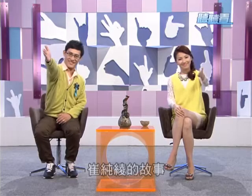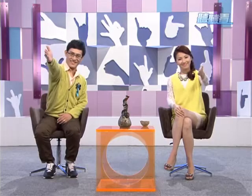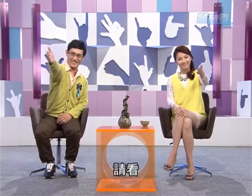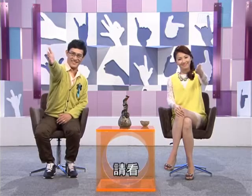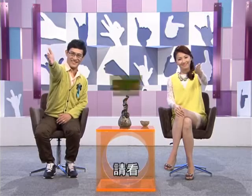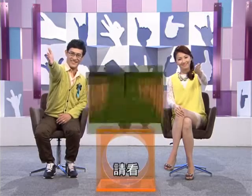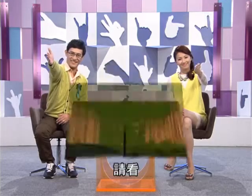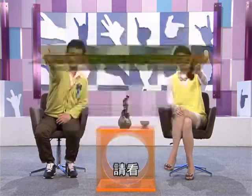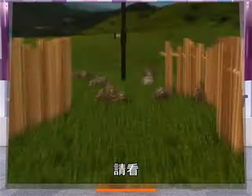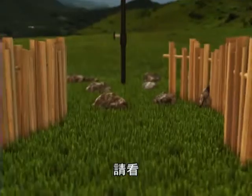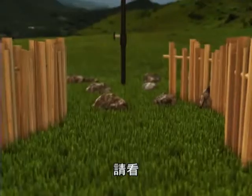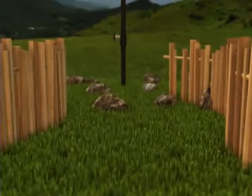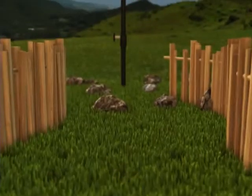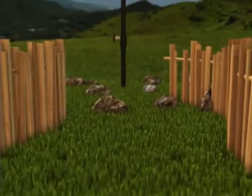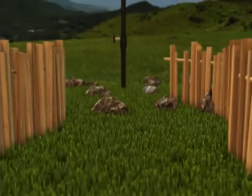看。